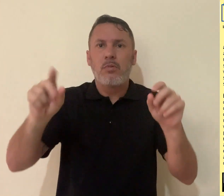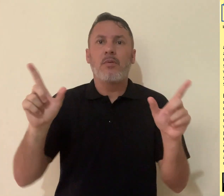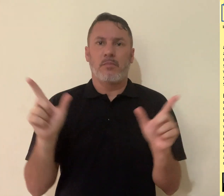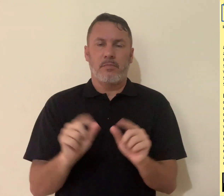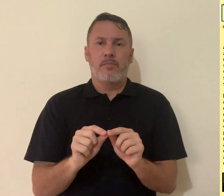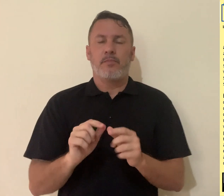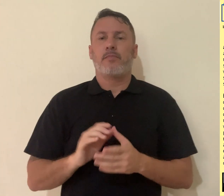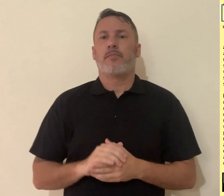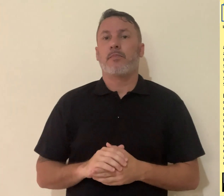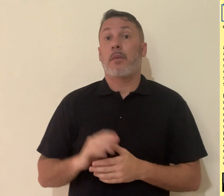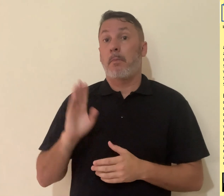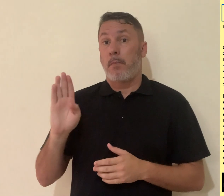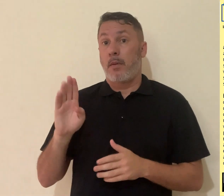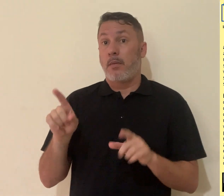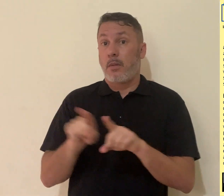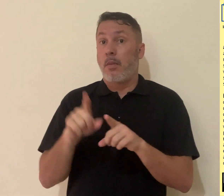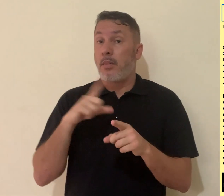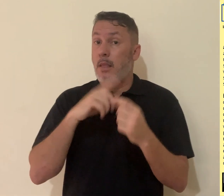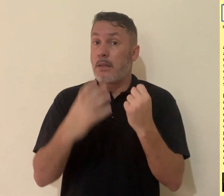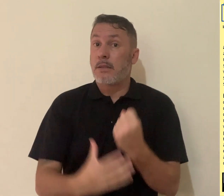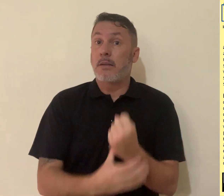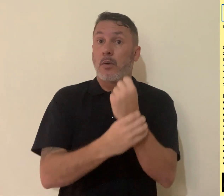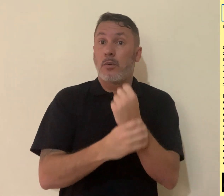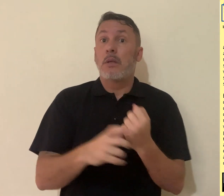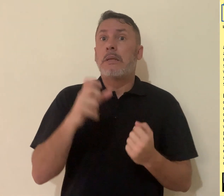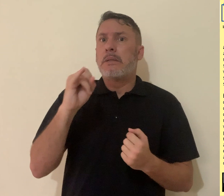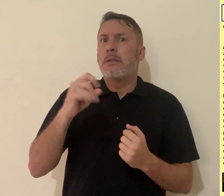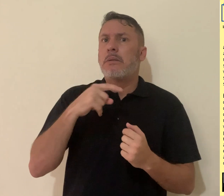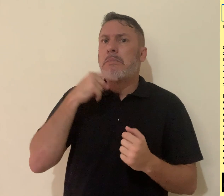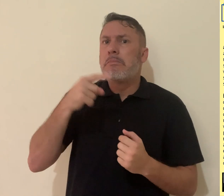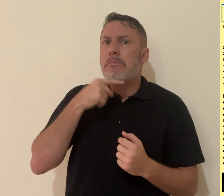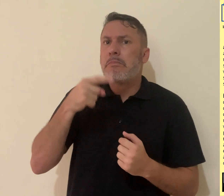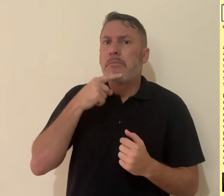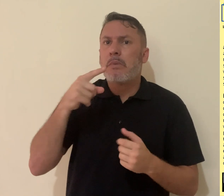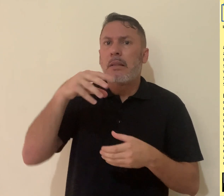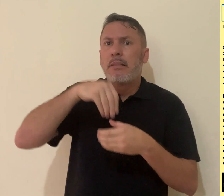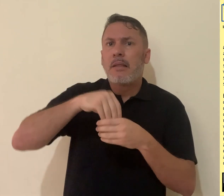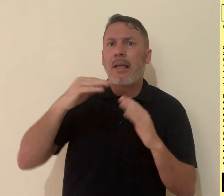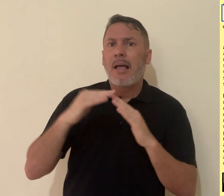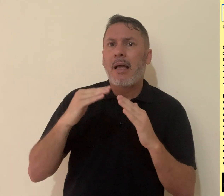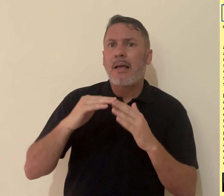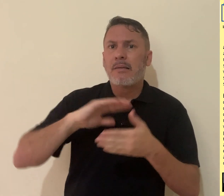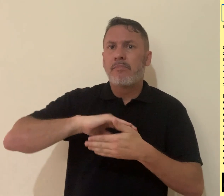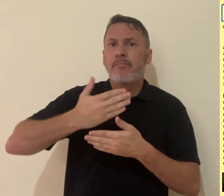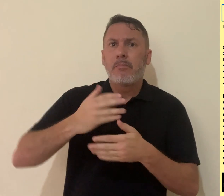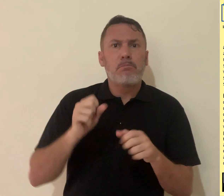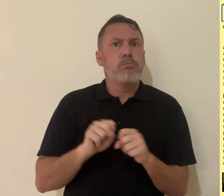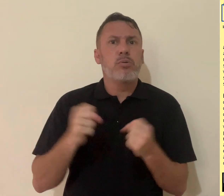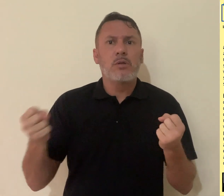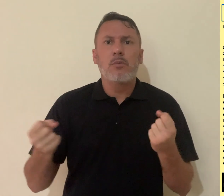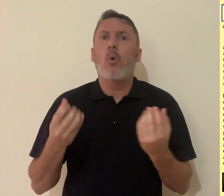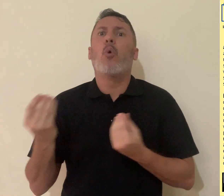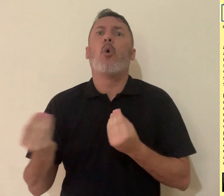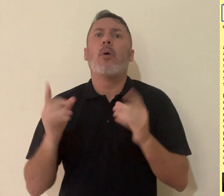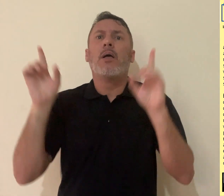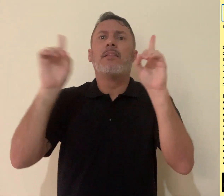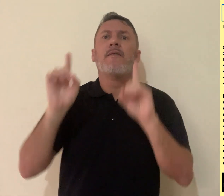prevenção ao contágio b assegurar na impossibilidade de prestação do trabalho remoto que a